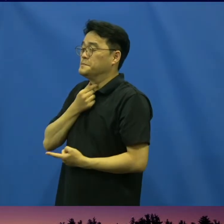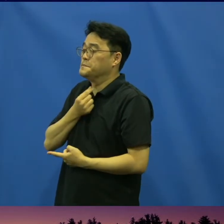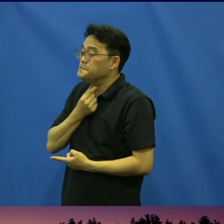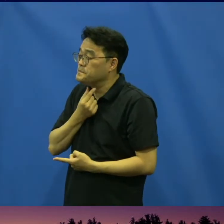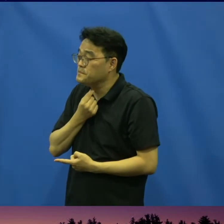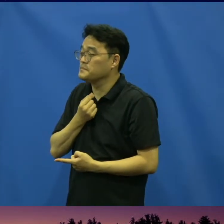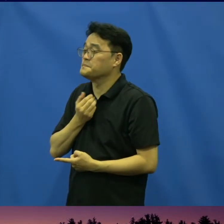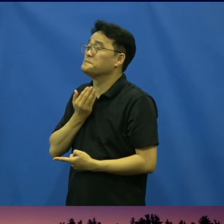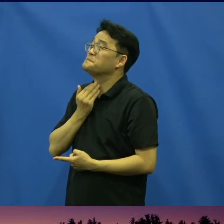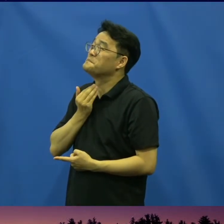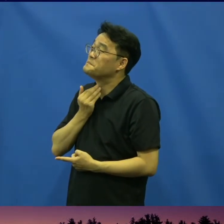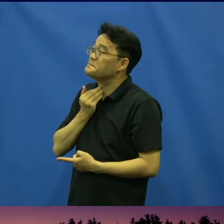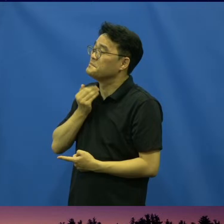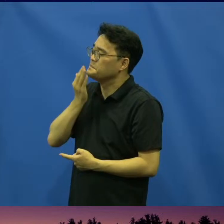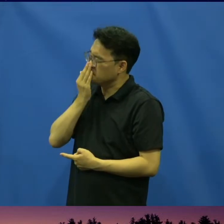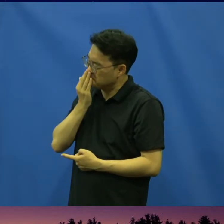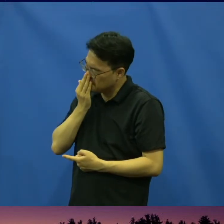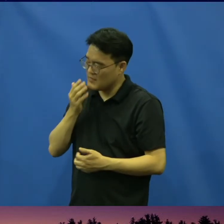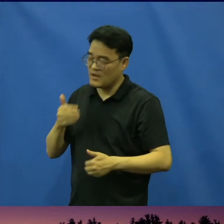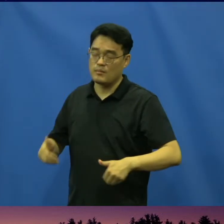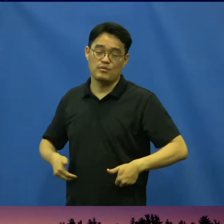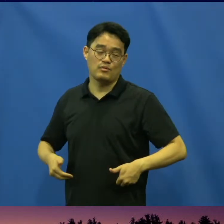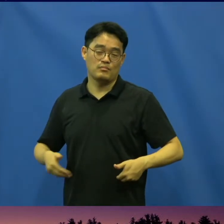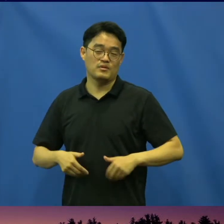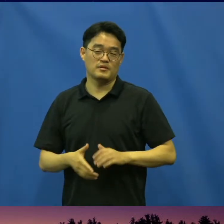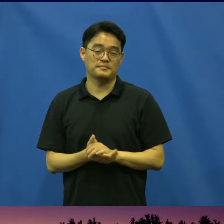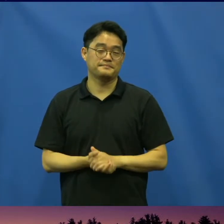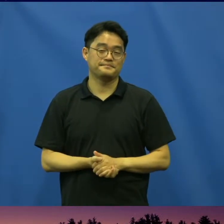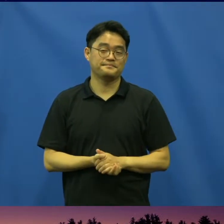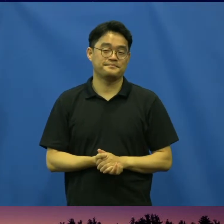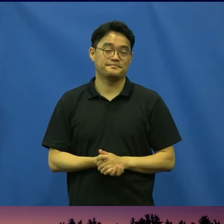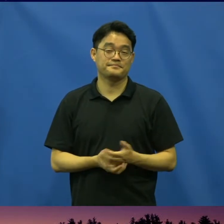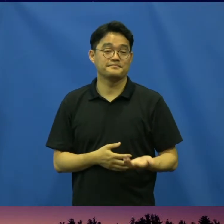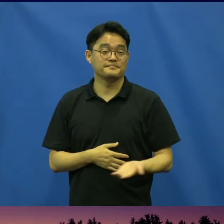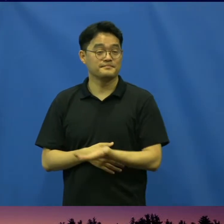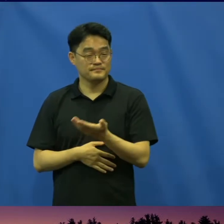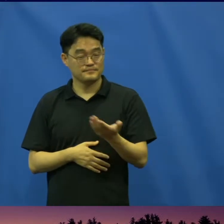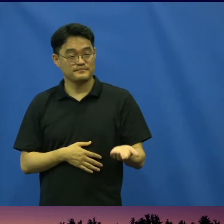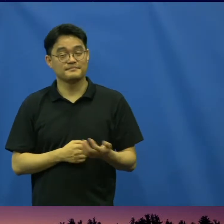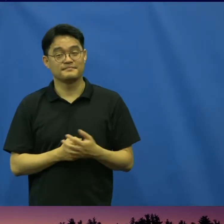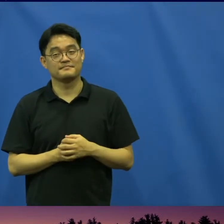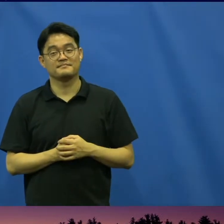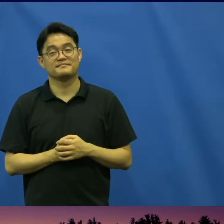근데 여러분 겸손이 안 돼요. 힘들어요. 겸손이 은혜 중에 은혜예요.